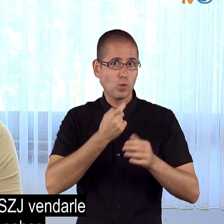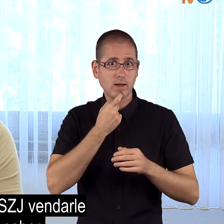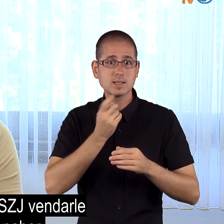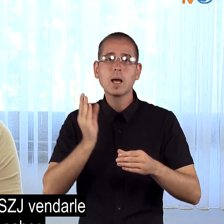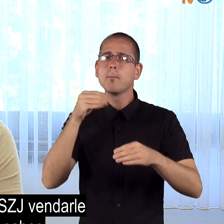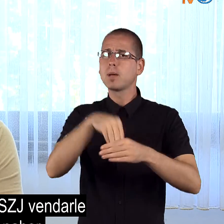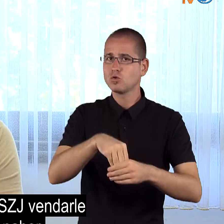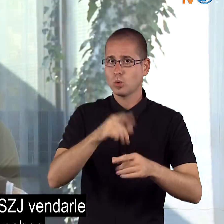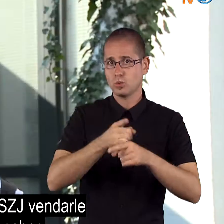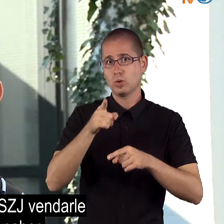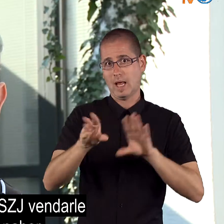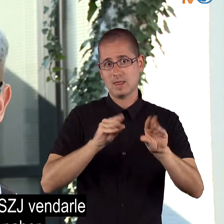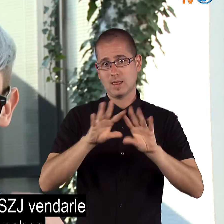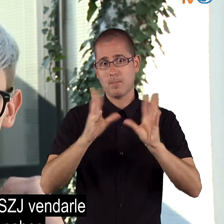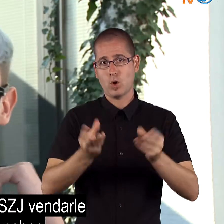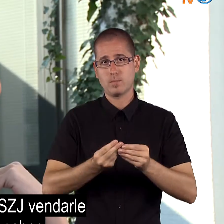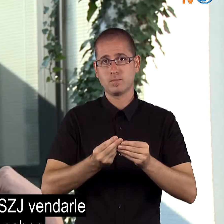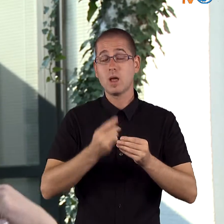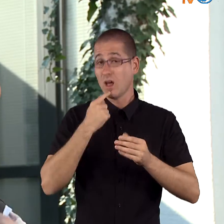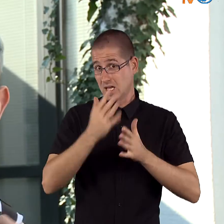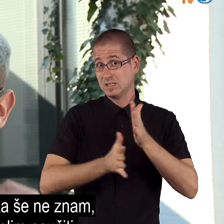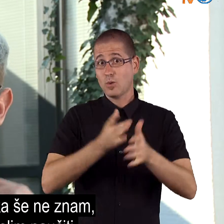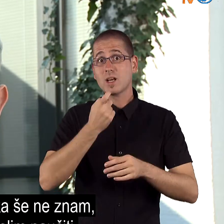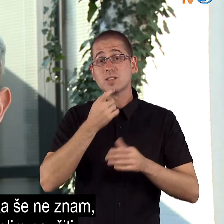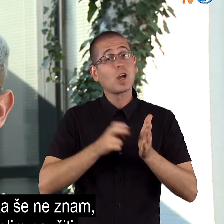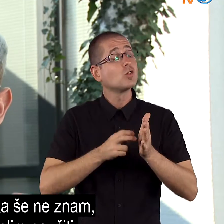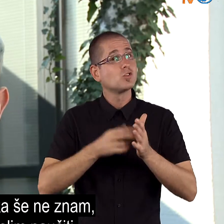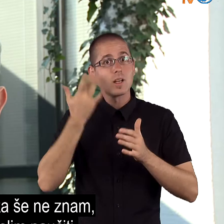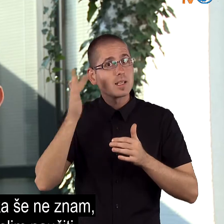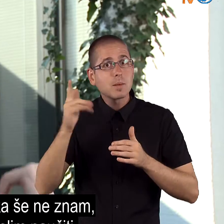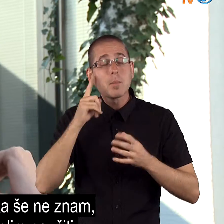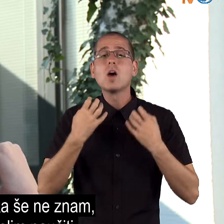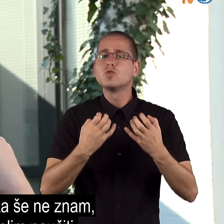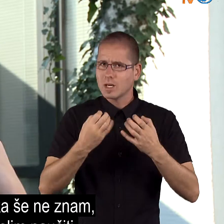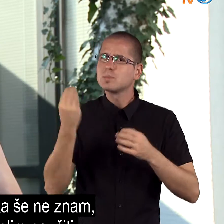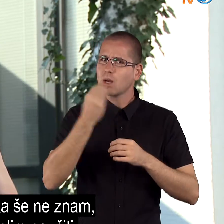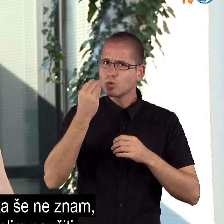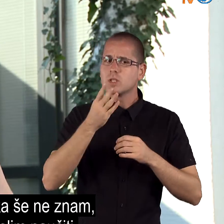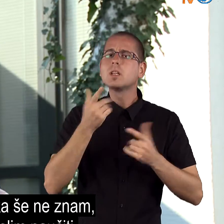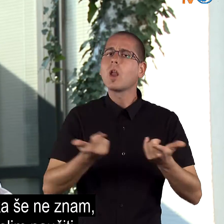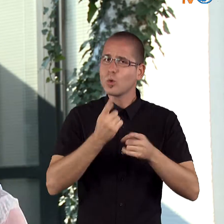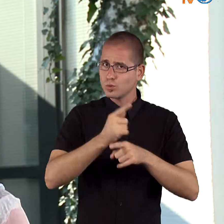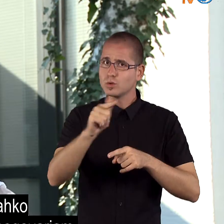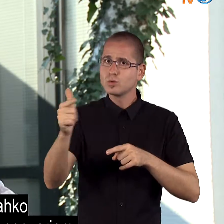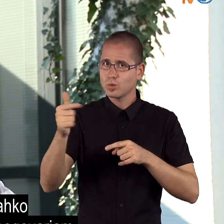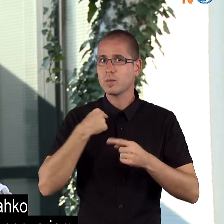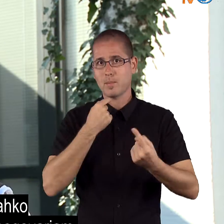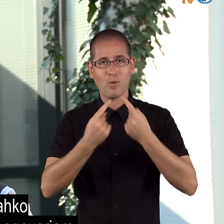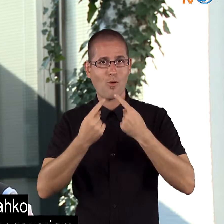tudi v ta nabor. Znakovnega jezika še ne znam, ampak se ga želim naučiti, da se lahko tudi z drugimi pogovarjam.